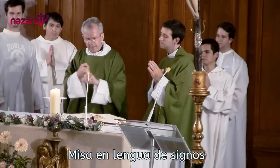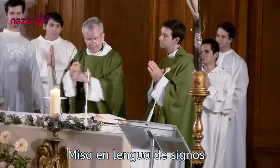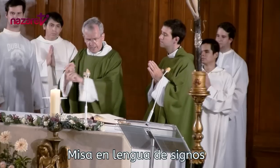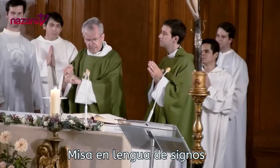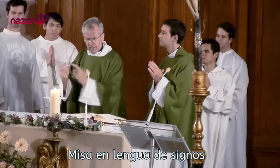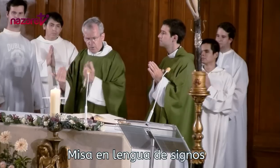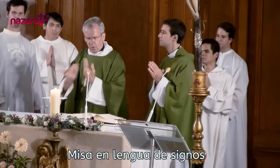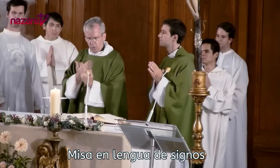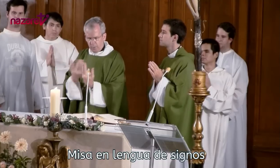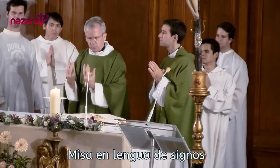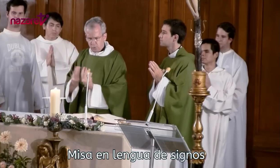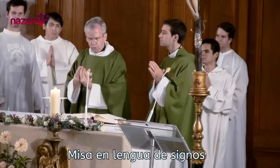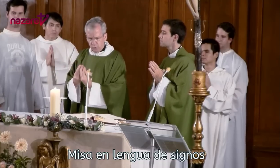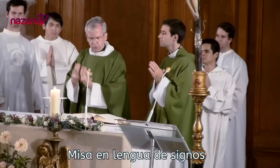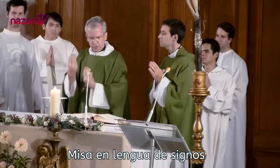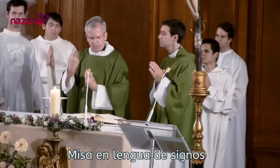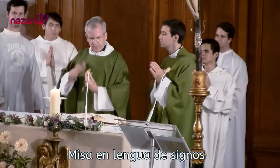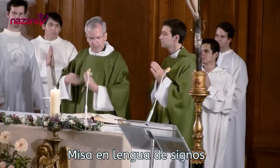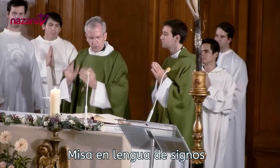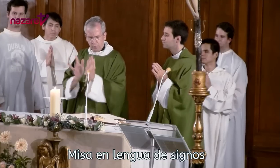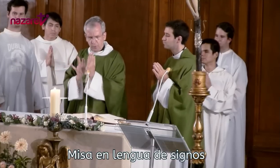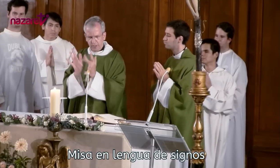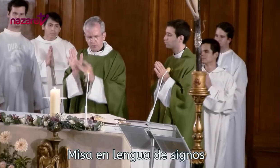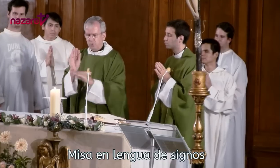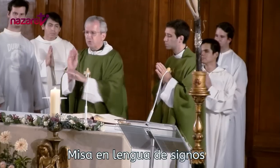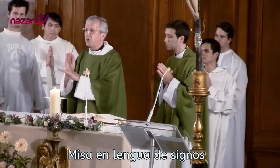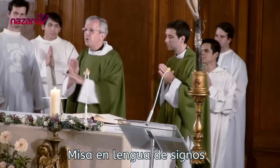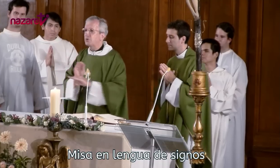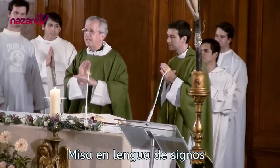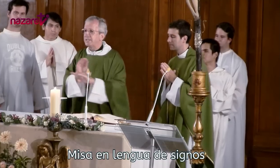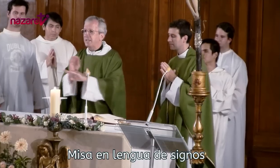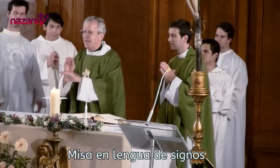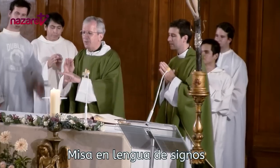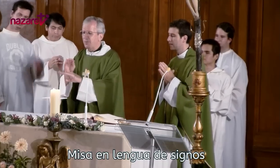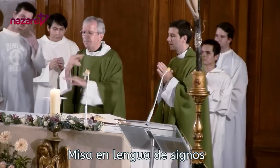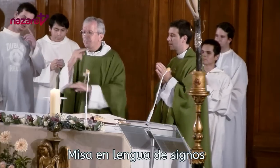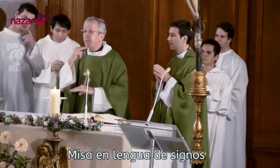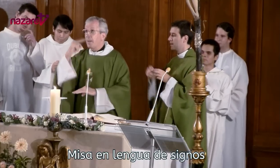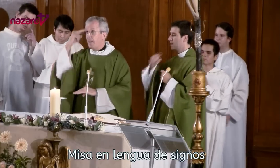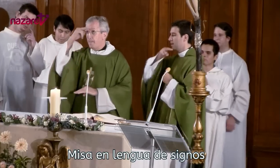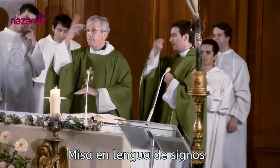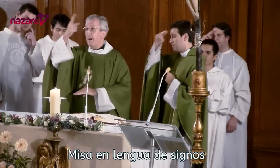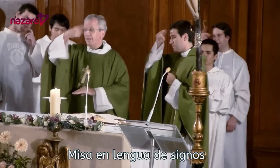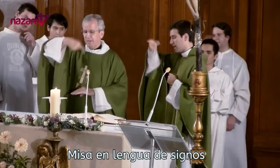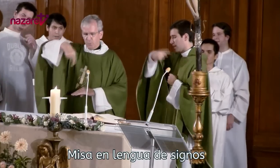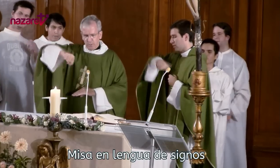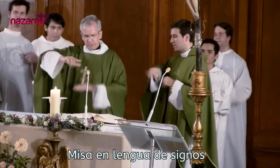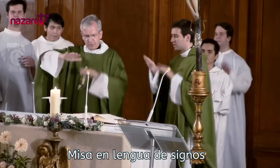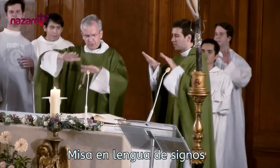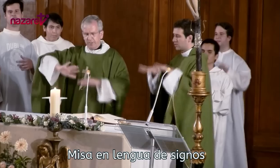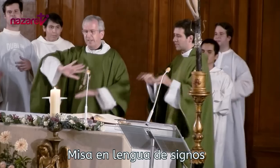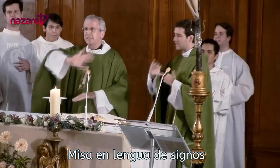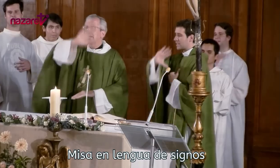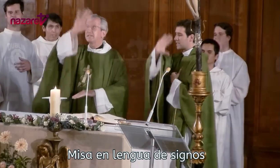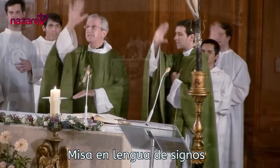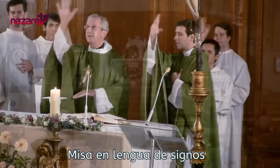fraterna, oremos juntos, tal como Jesús nos ha enseñado. Padre nuestro que estás en el